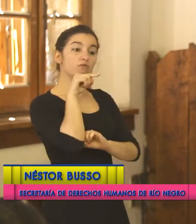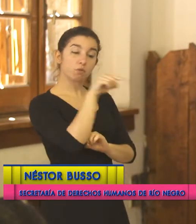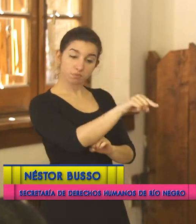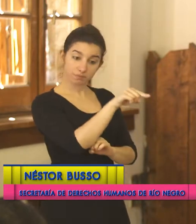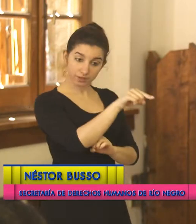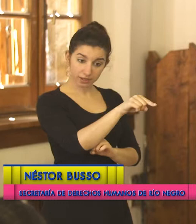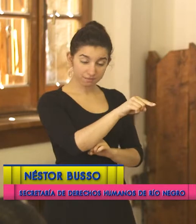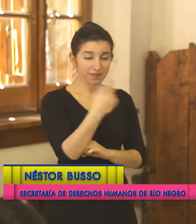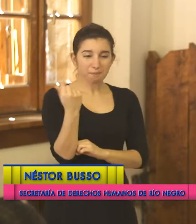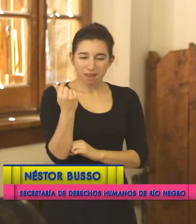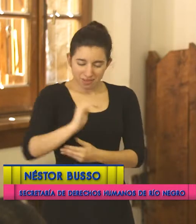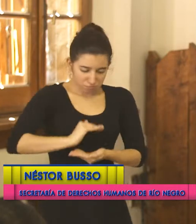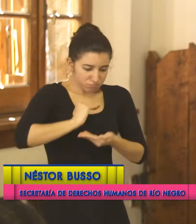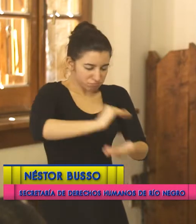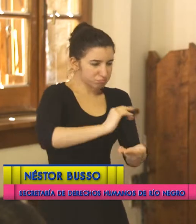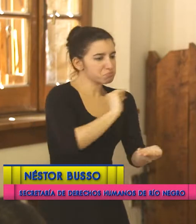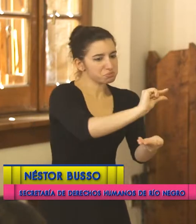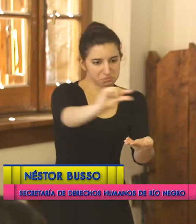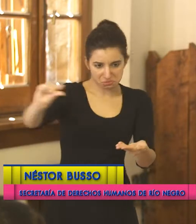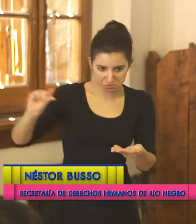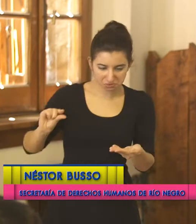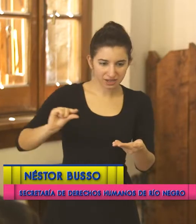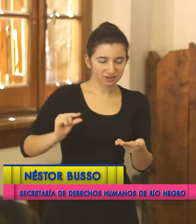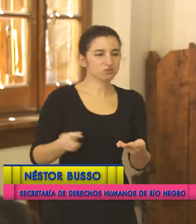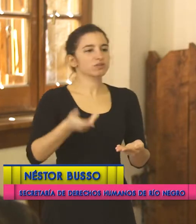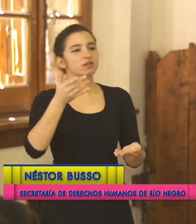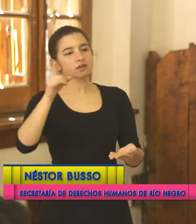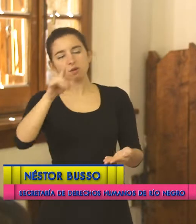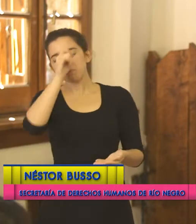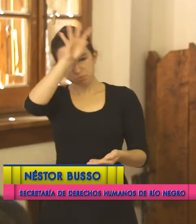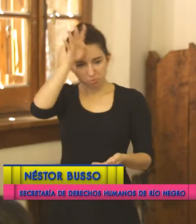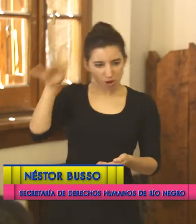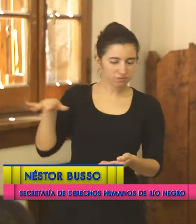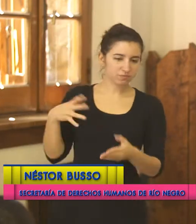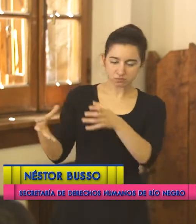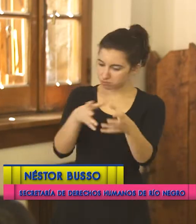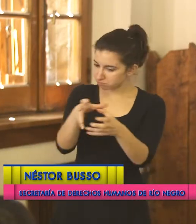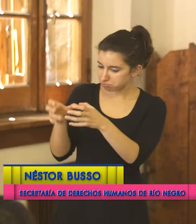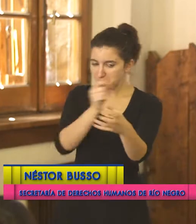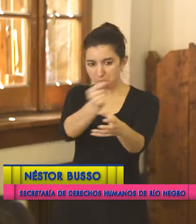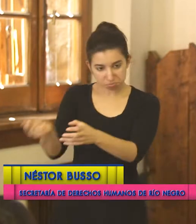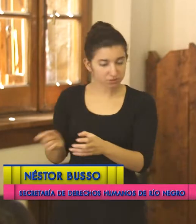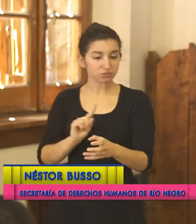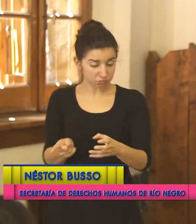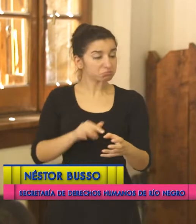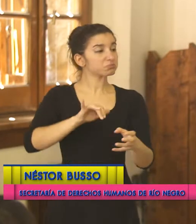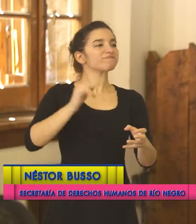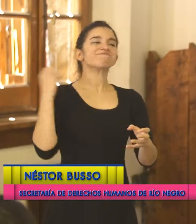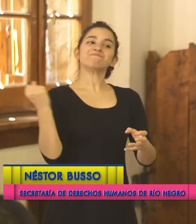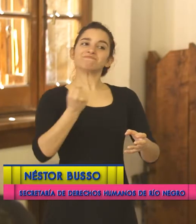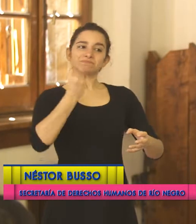haya instrumentado el fondo de promoción para medios comunitarios indígenas y de frontera pero tenemos que decir que